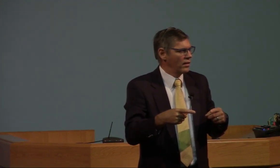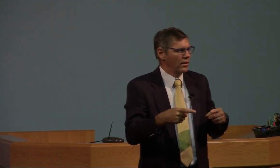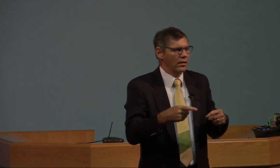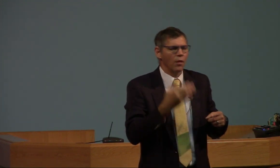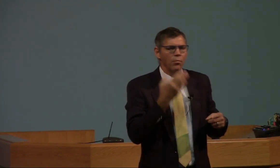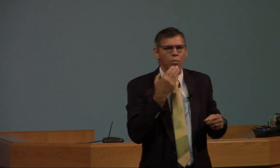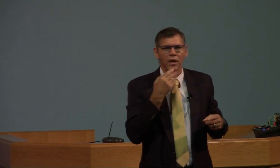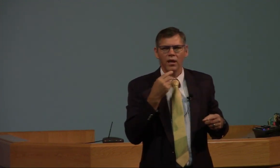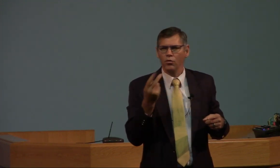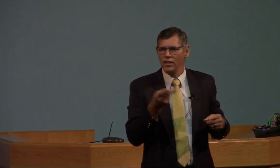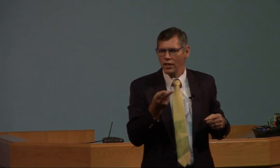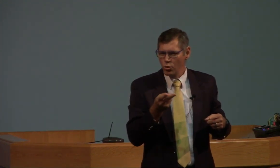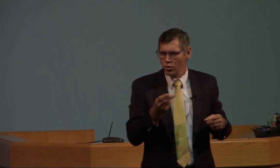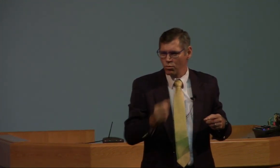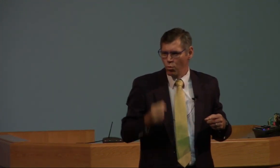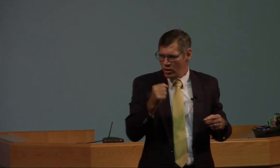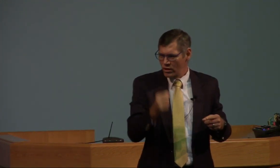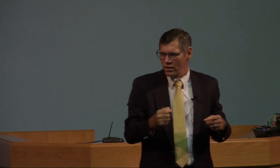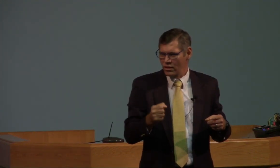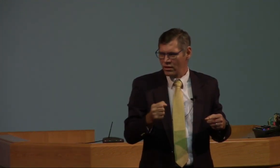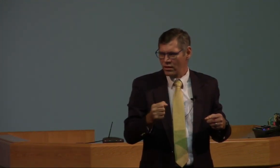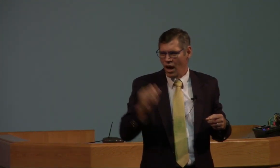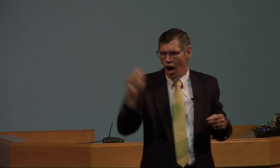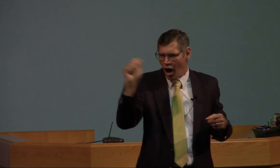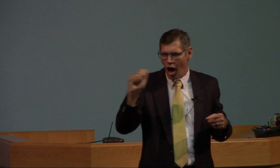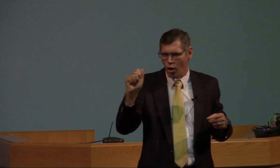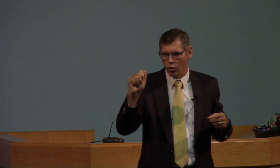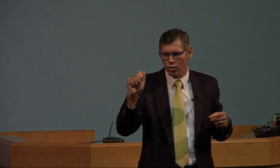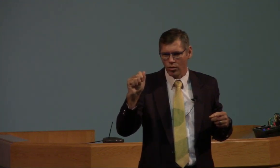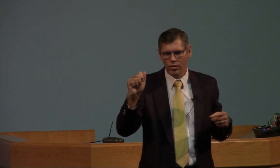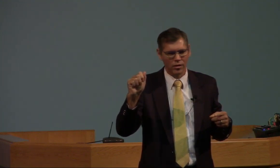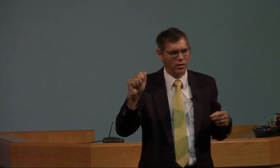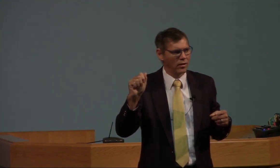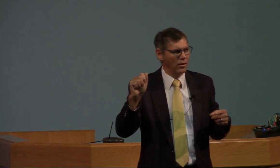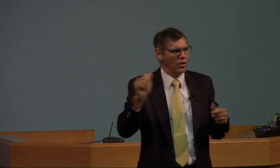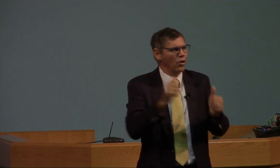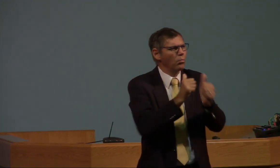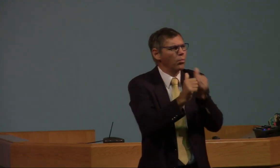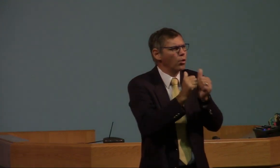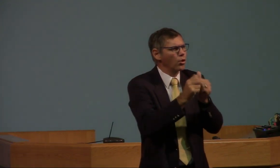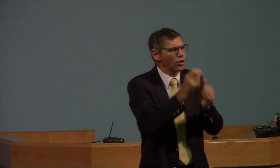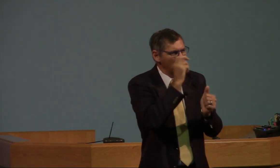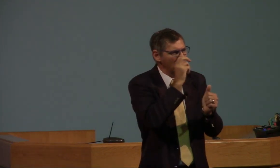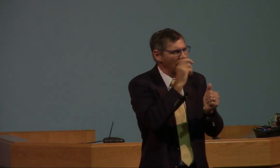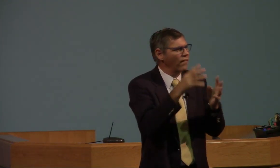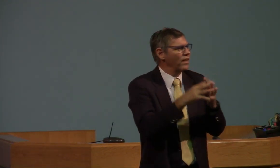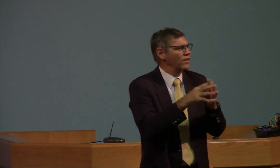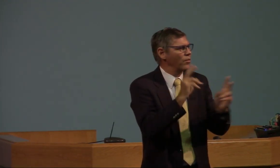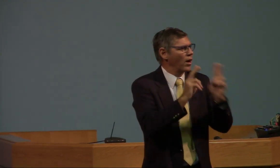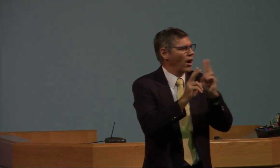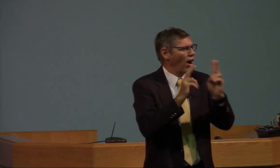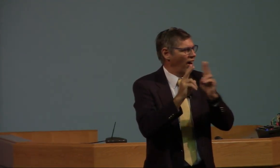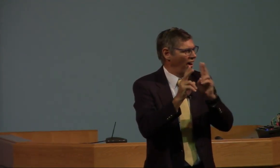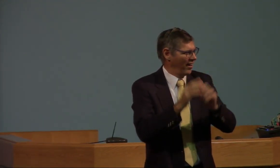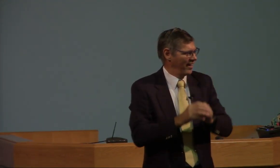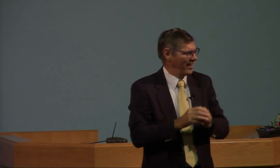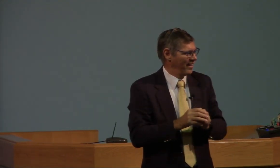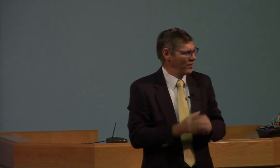Dan probeer ons net soos Moses, Aaron, broer, suster wees vir mekaar. So in